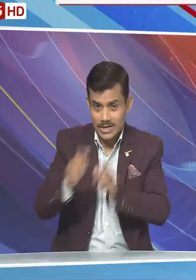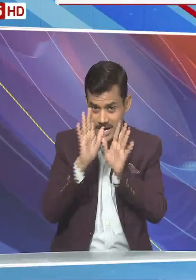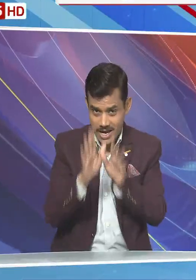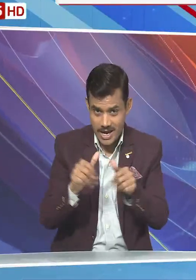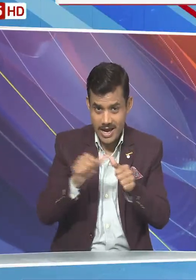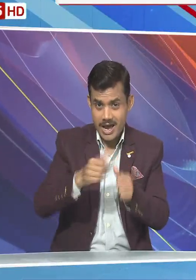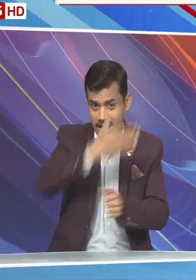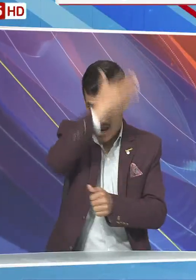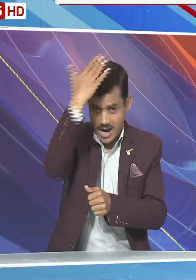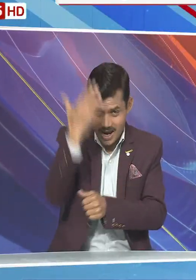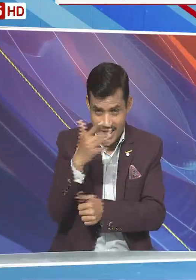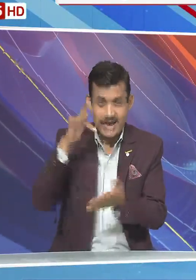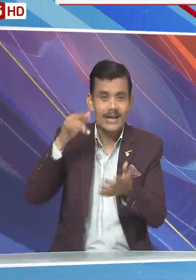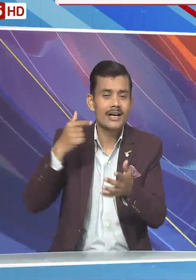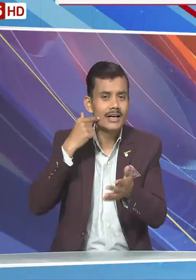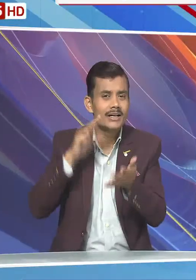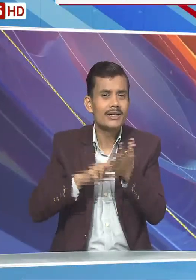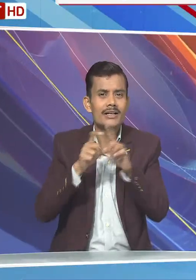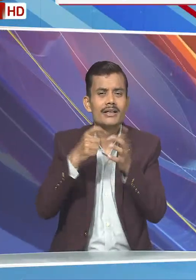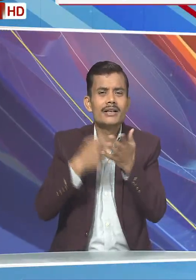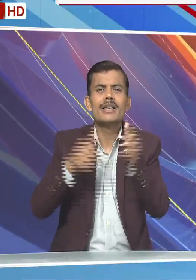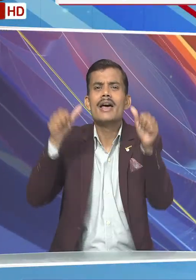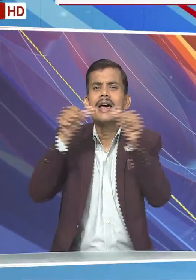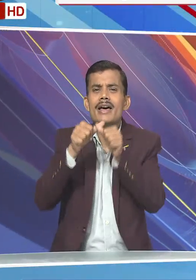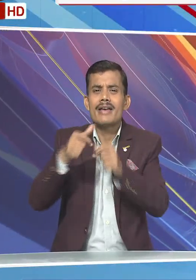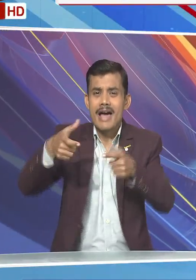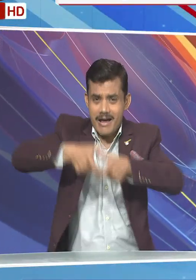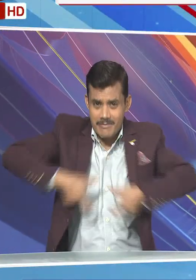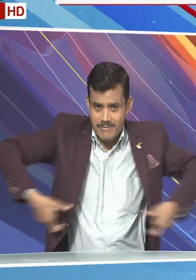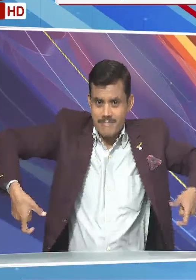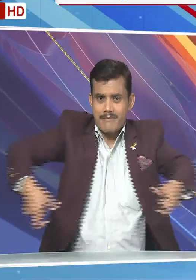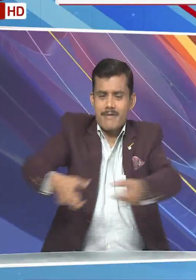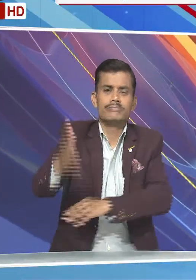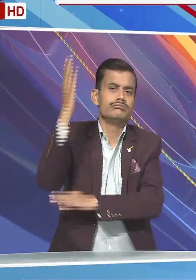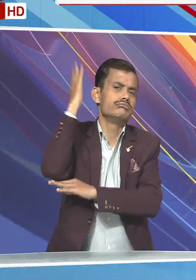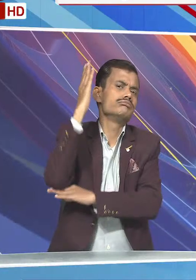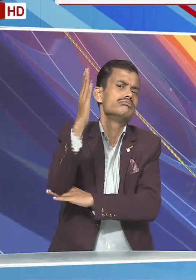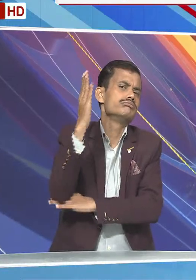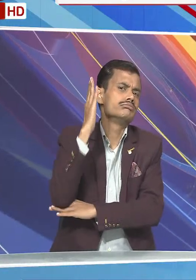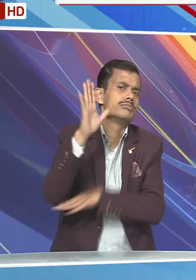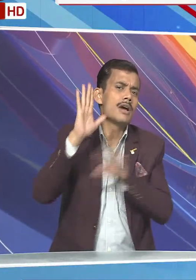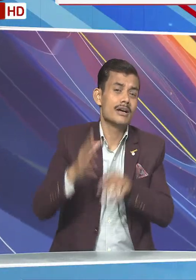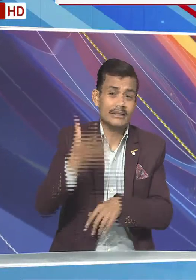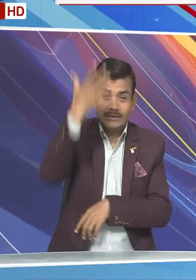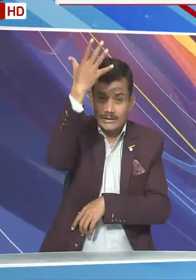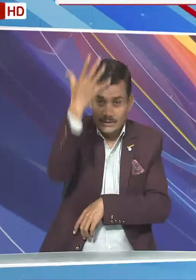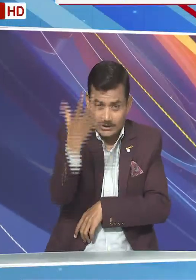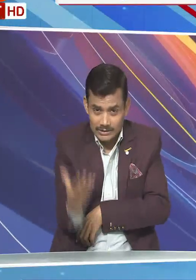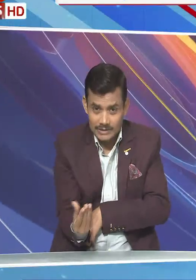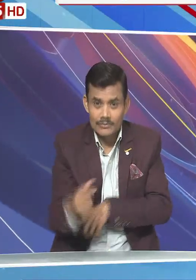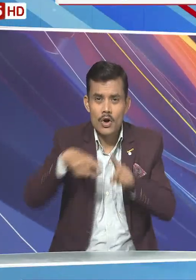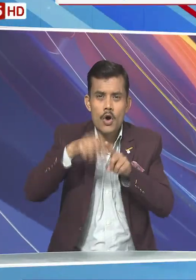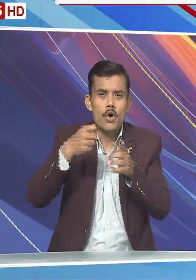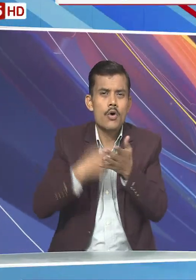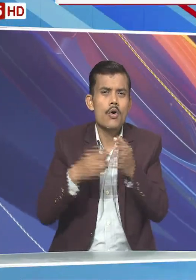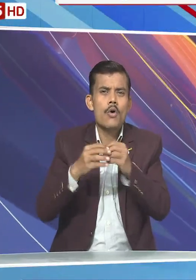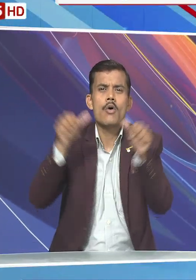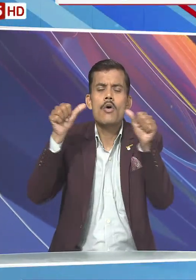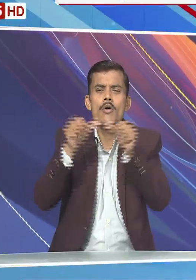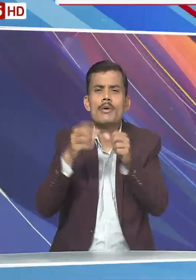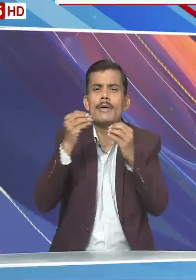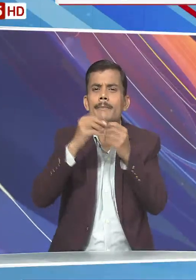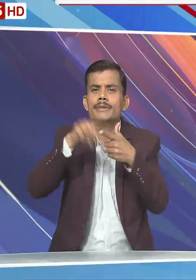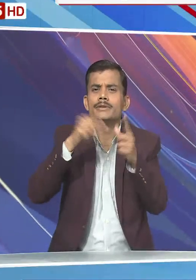के ही इंदिरा स्टेडियम में एक जनसभा को संबोधित करेंगे। शाम को अमित शाह कोरबा में भाजपा कोर ग्रुप की बैठक